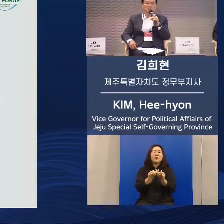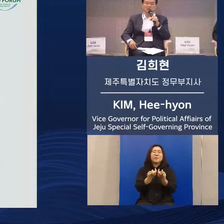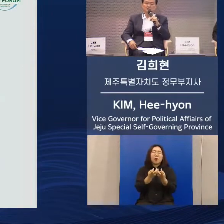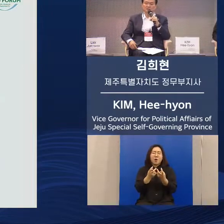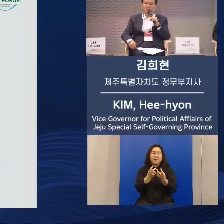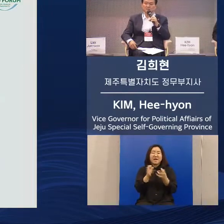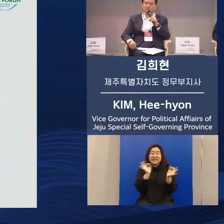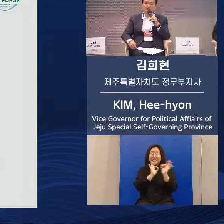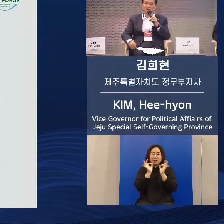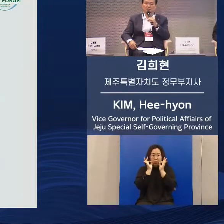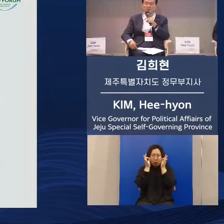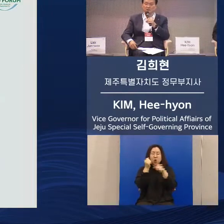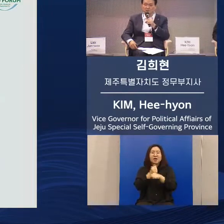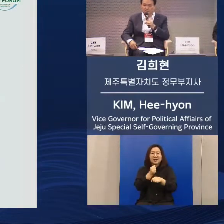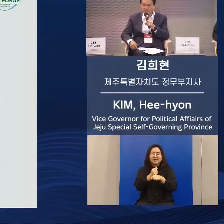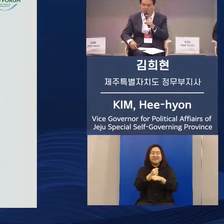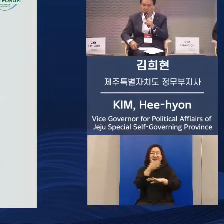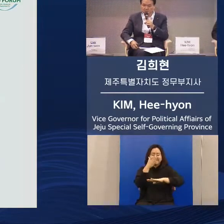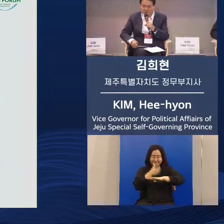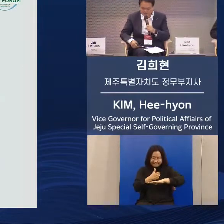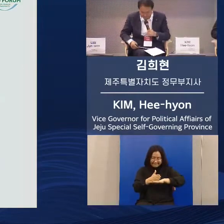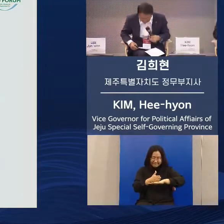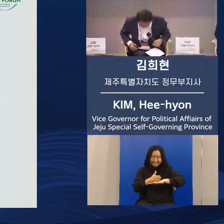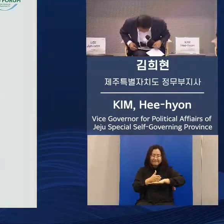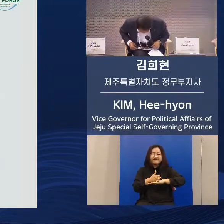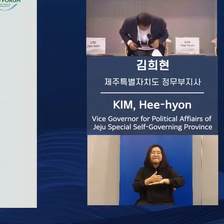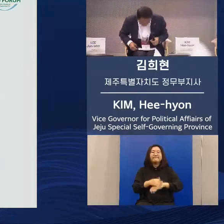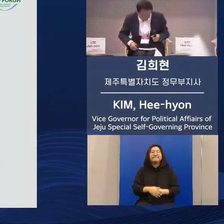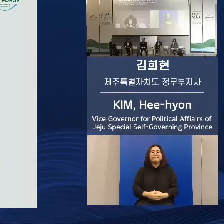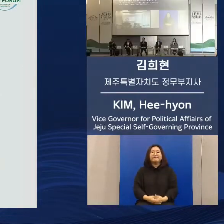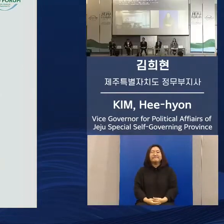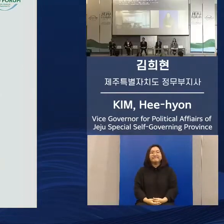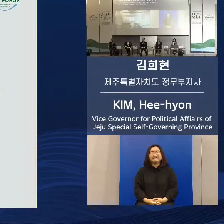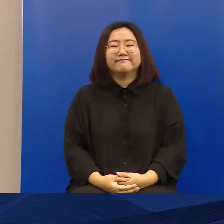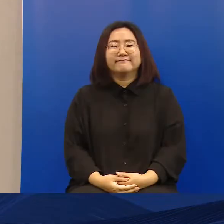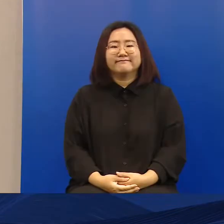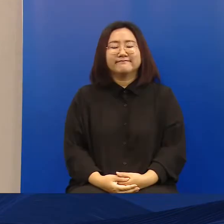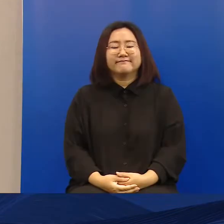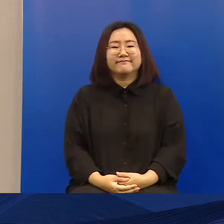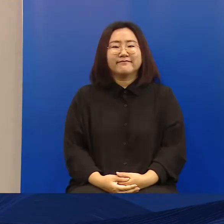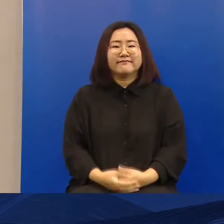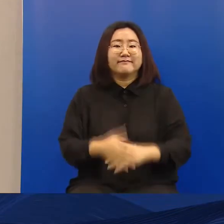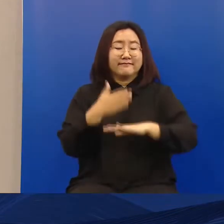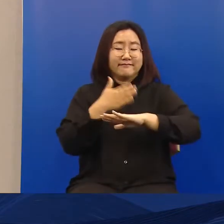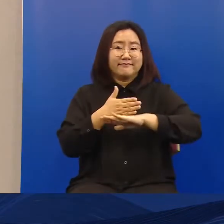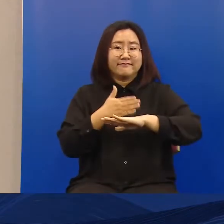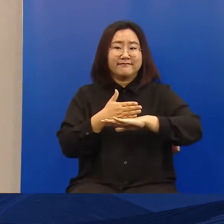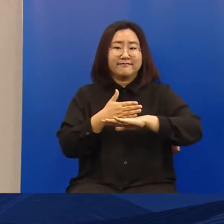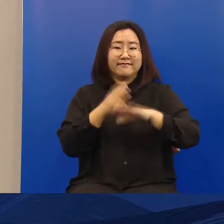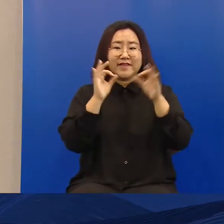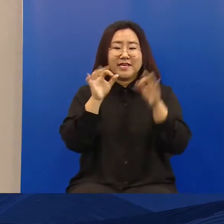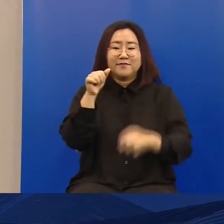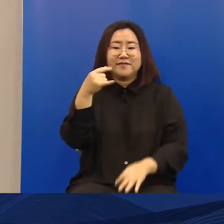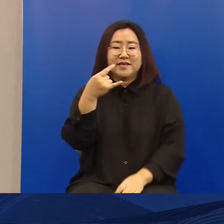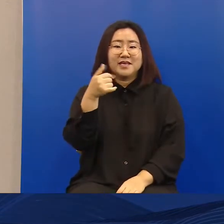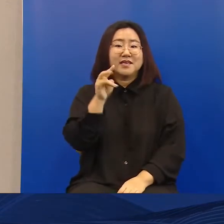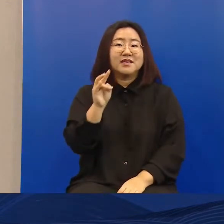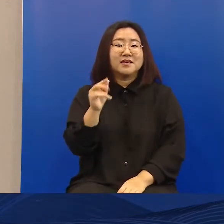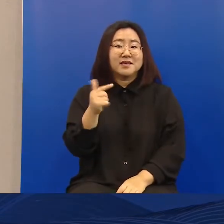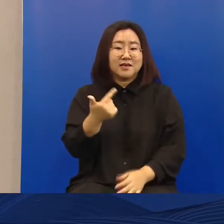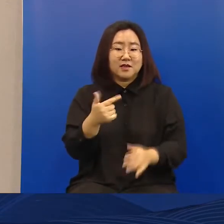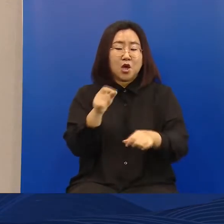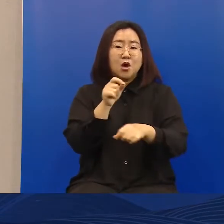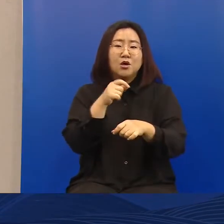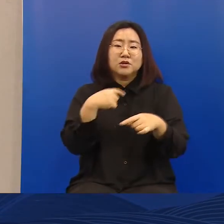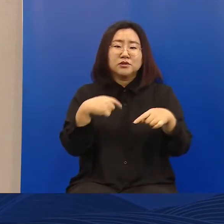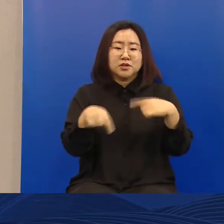많은 노력을 아끼지 않겠습니다. 고맙습니다. 감사합니다. 네, 감사합니다. 우리 김희현